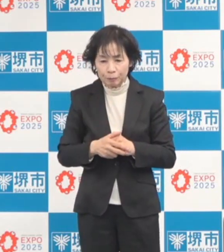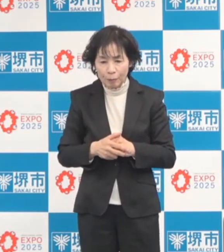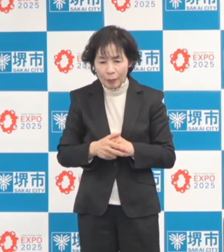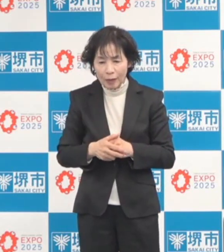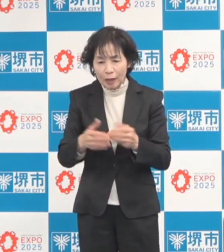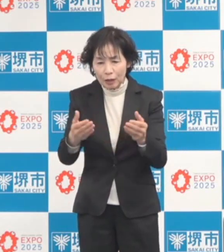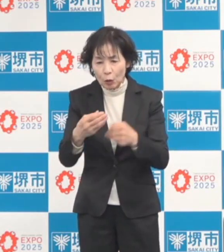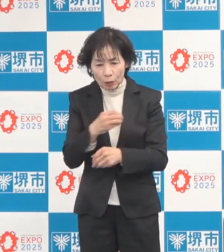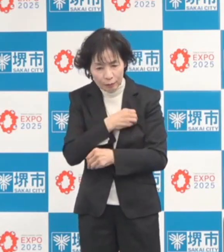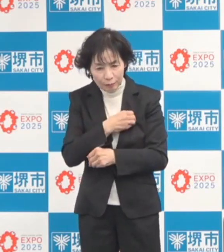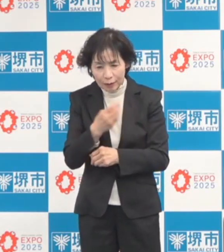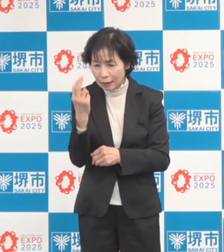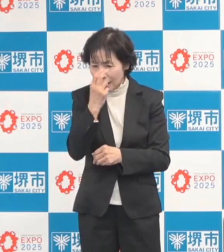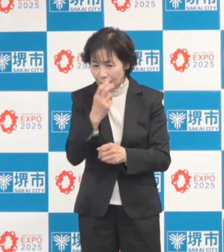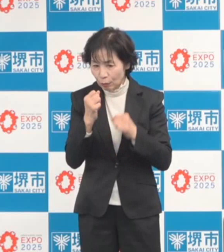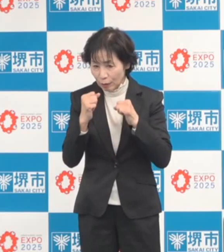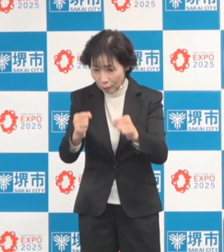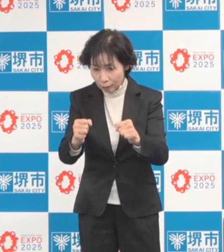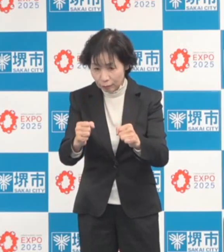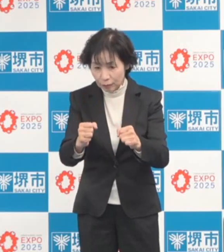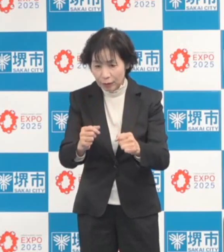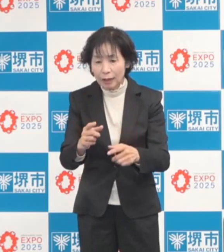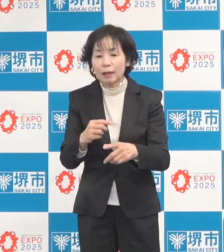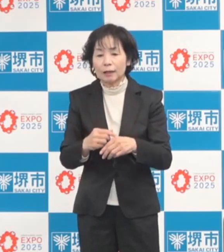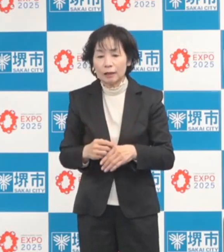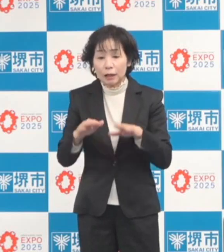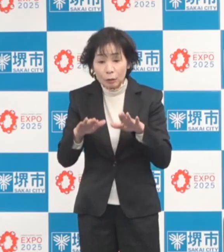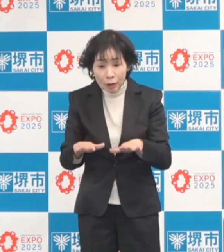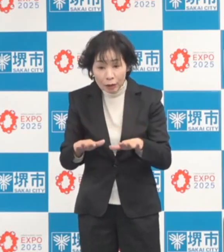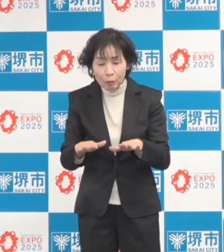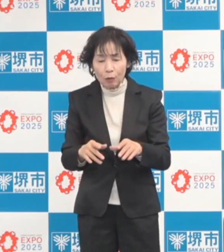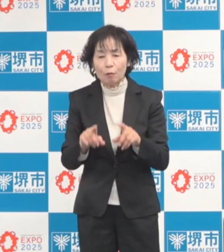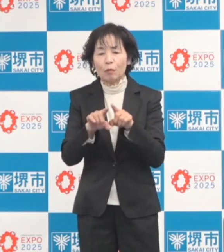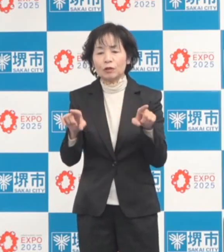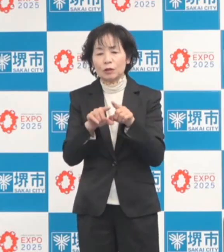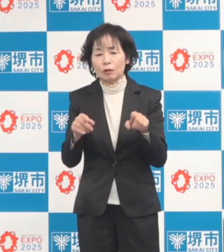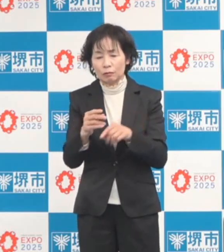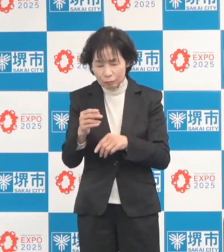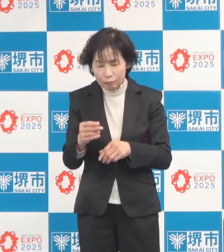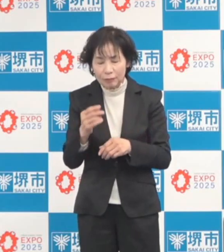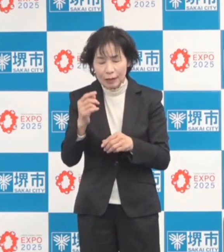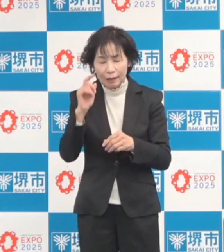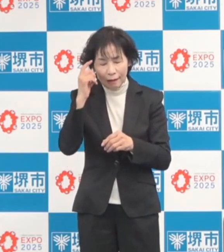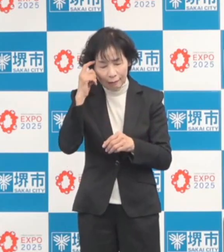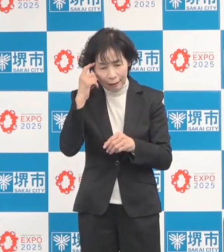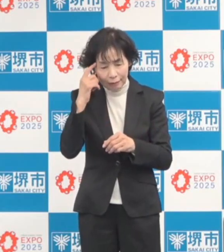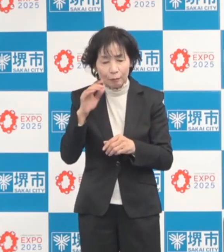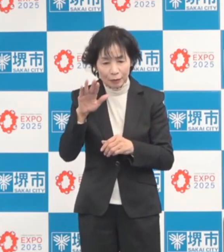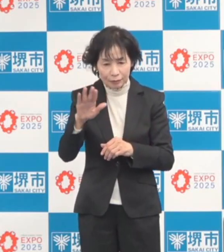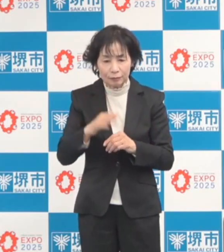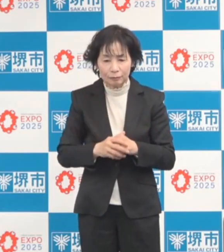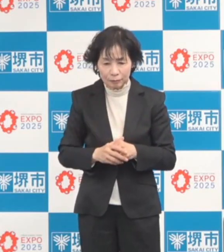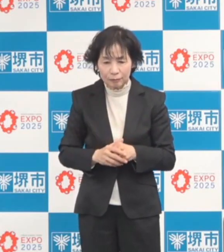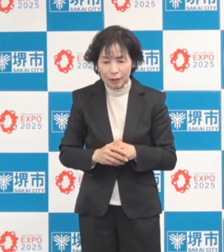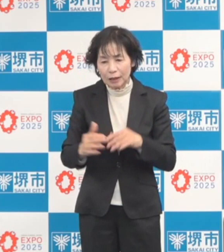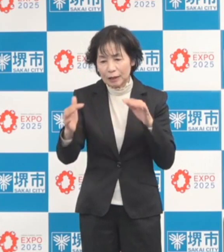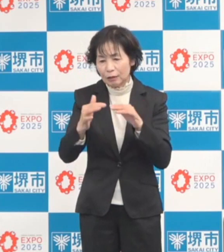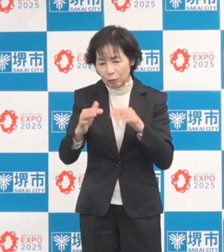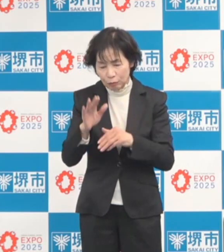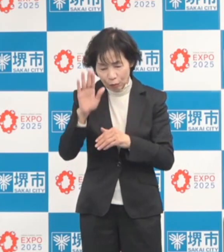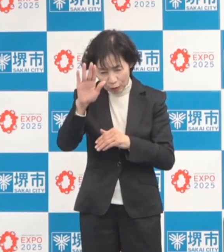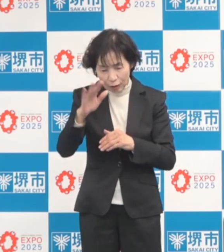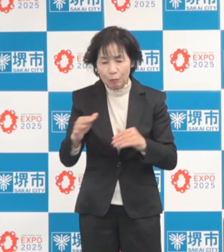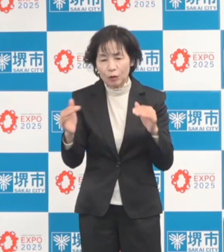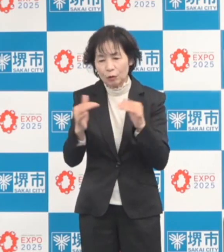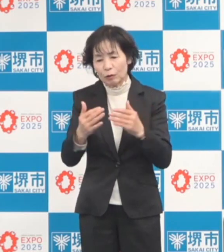要員管理を行っていくかというのを、さらにその今でももちろん検討は進めてきておりますが、議論を加速すべきことということ